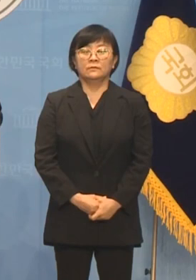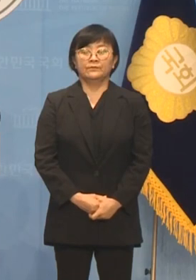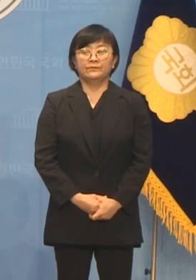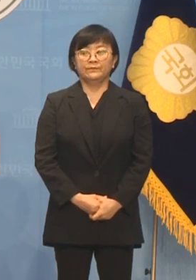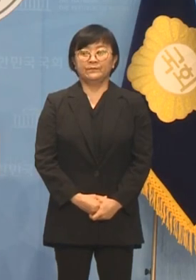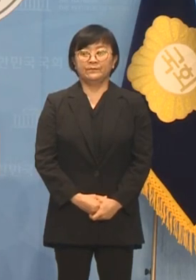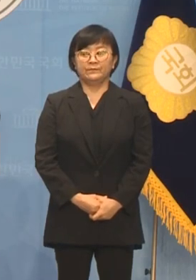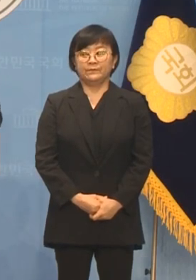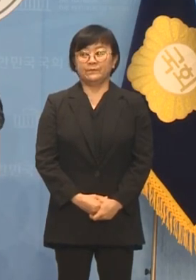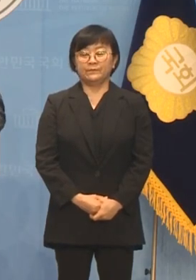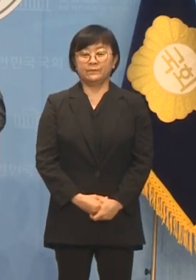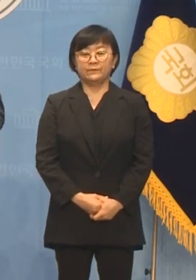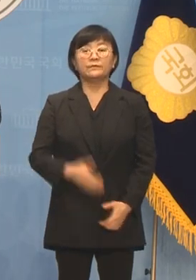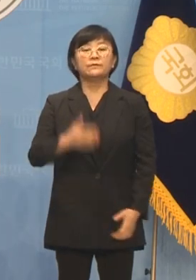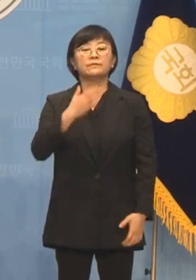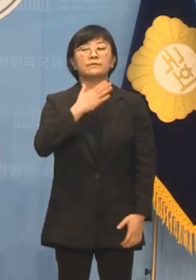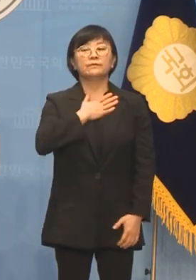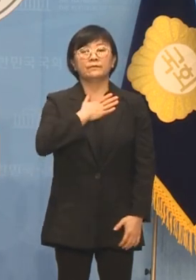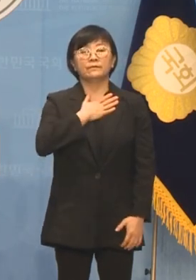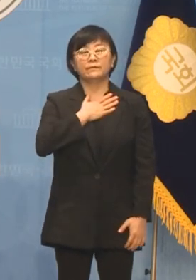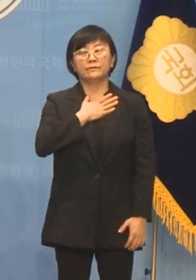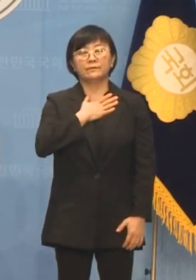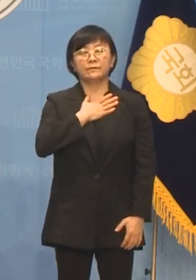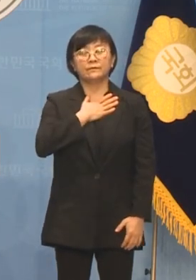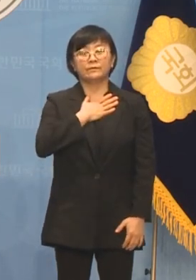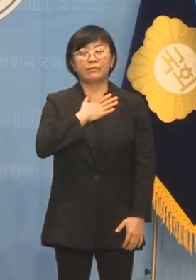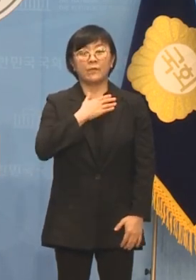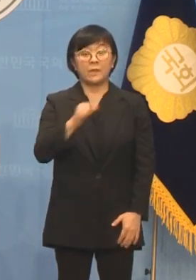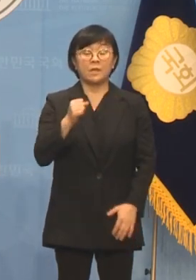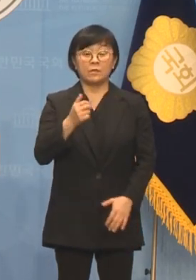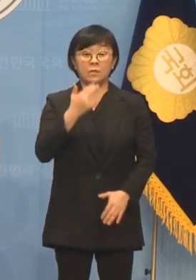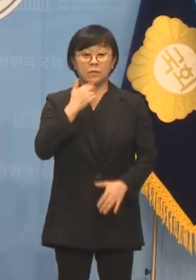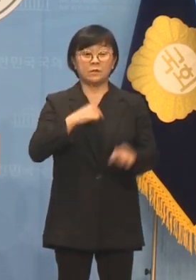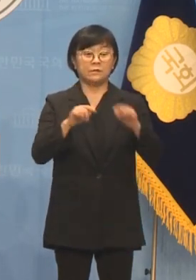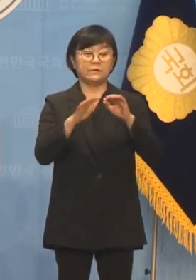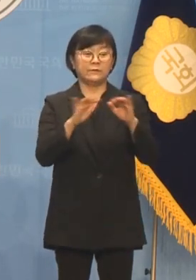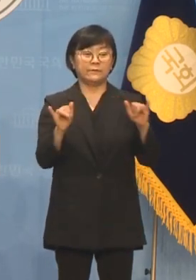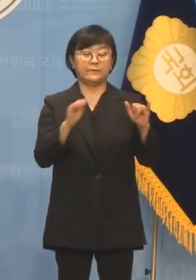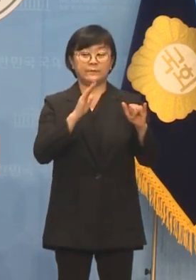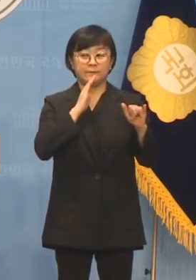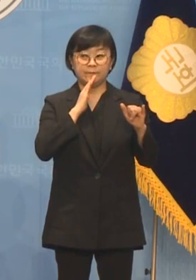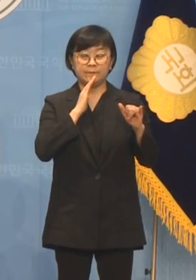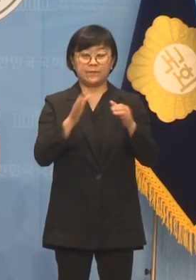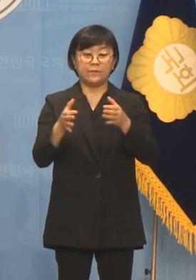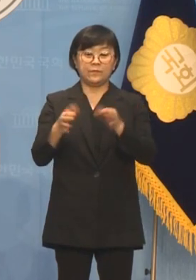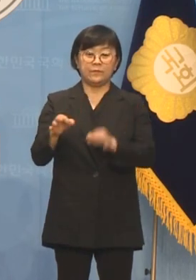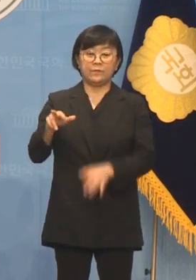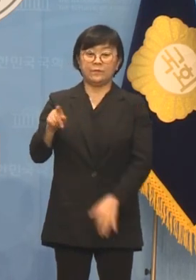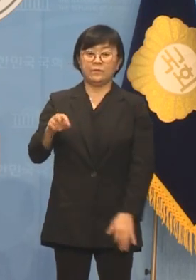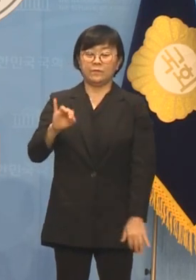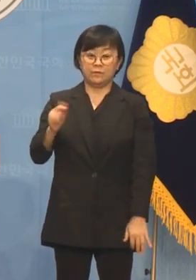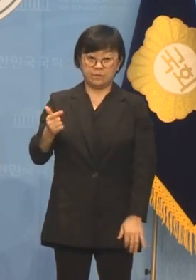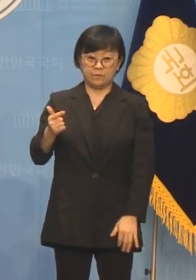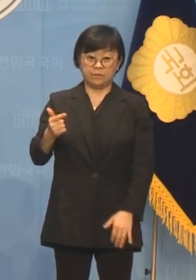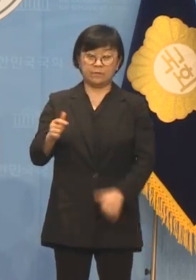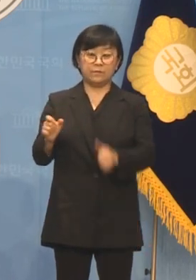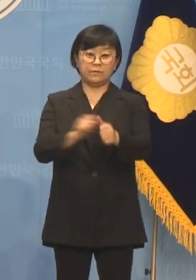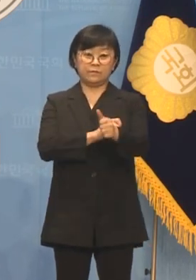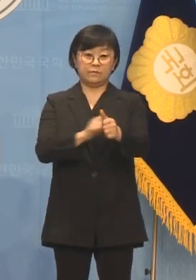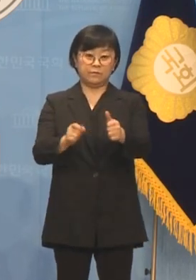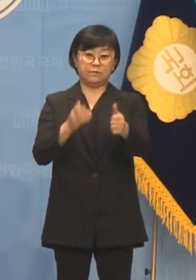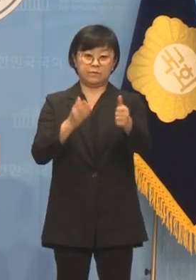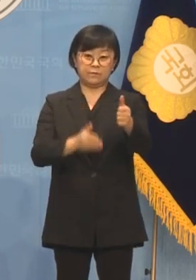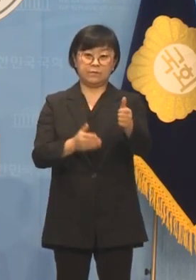예 예 제가 어 힘없는 정치 라서요 김종민 의원님께 특별히 좀